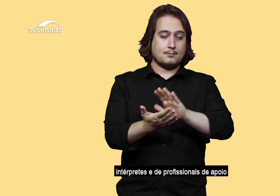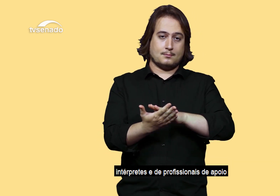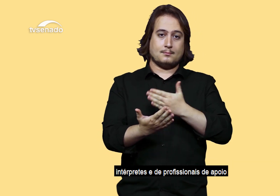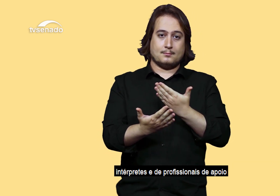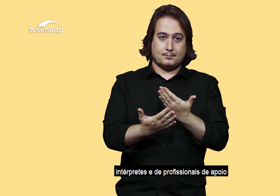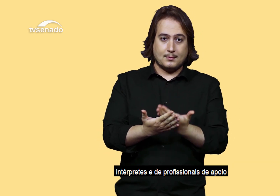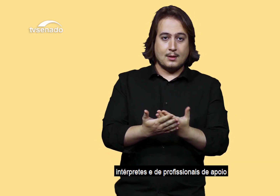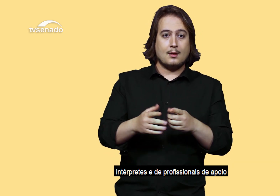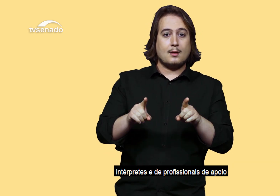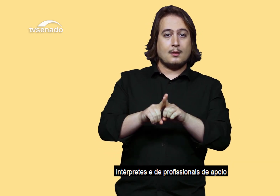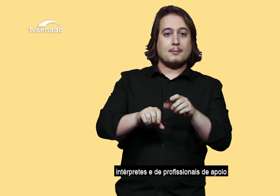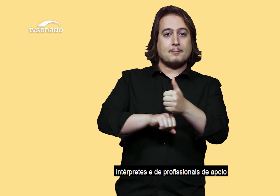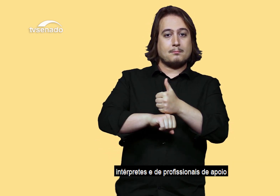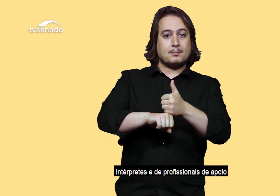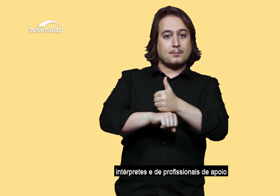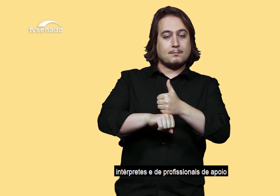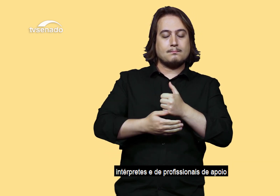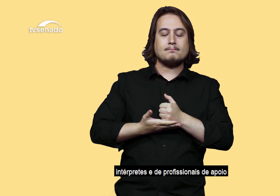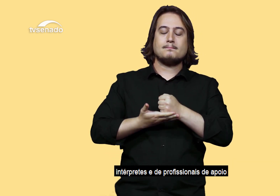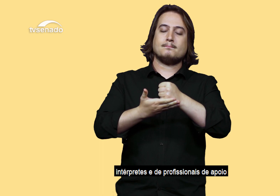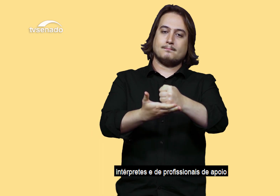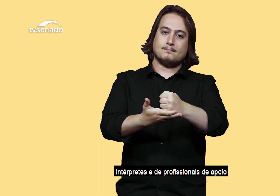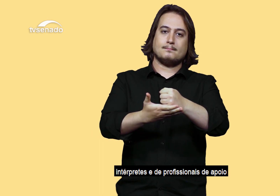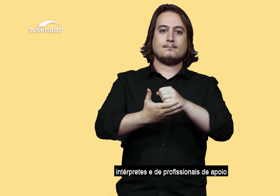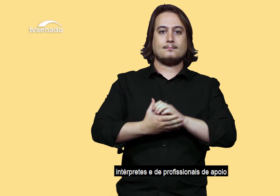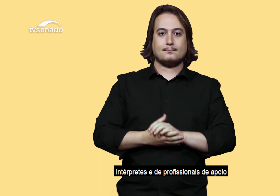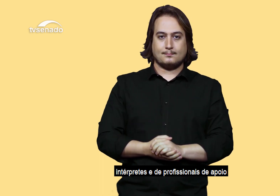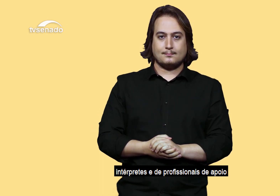intérpretes e de profissionais de apoio.